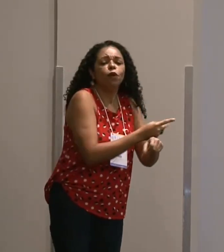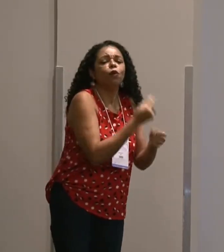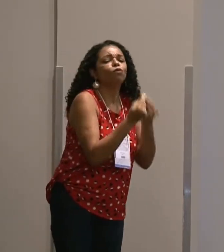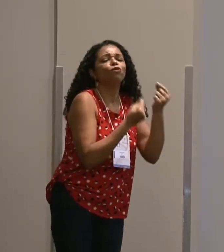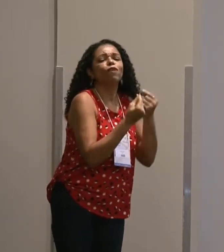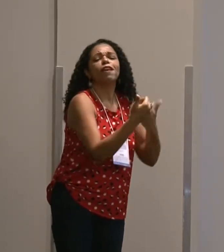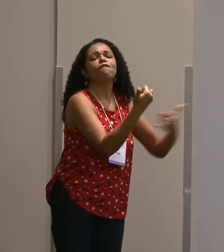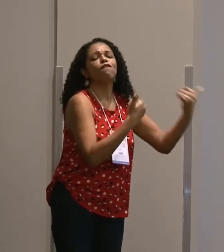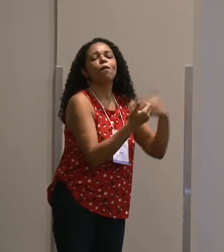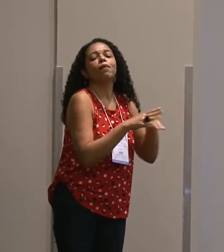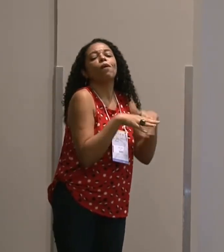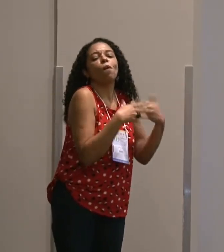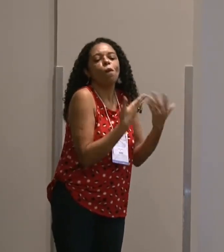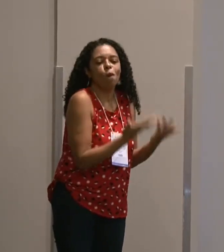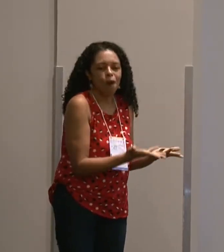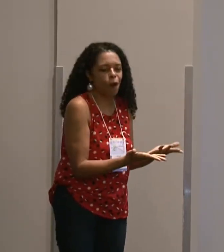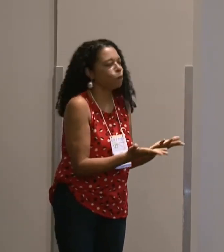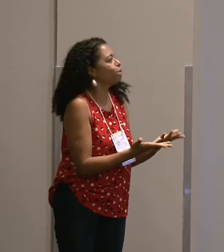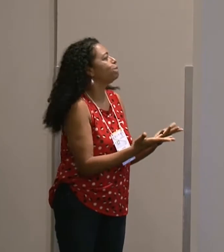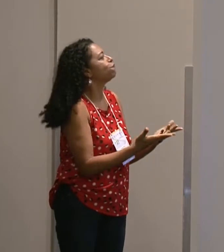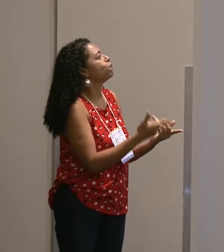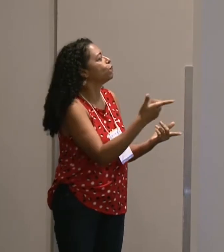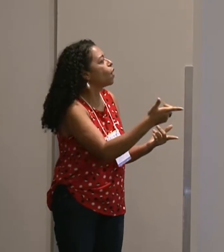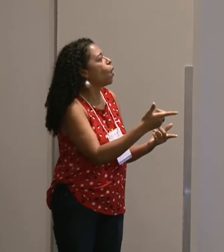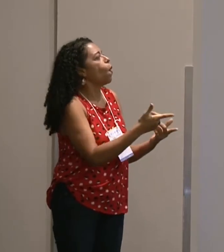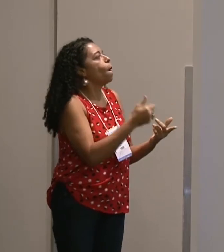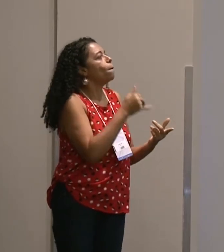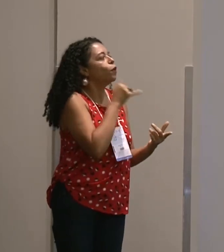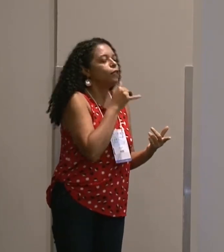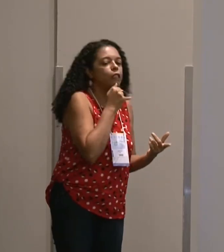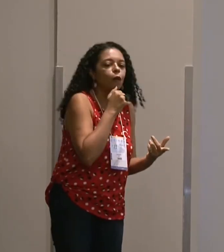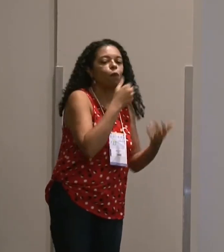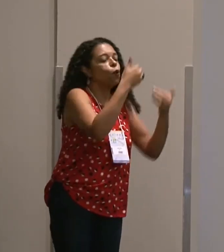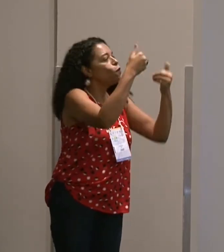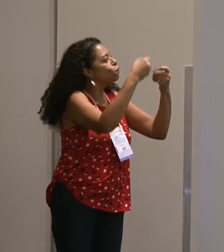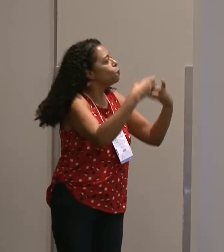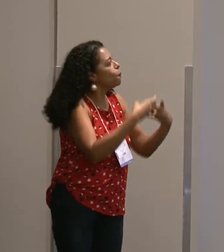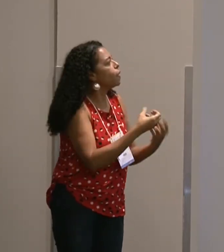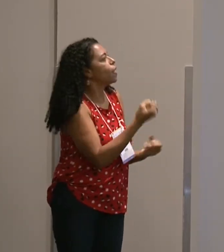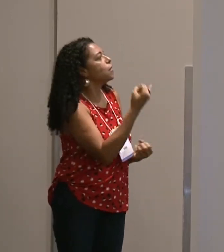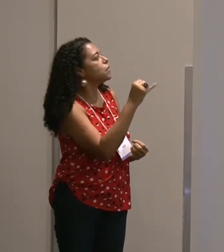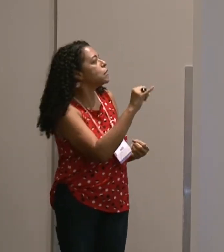Mas o que nós estamos procurando? Que tipo de informação estamos buscando? Por exemplo,